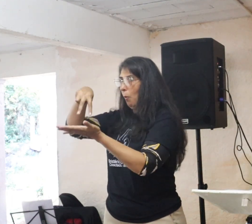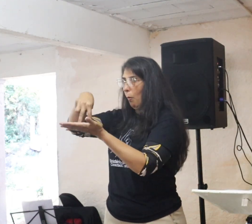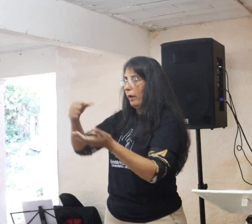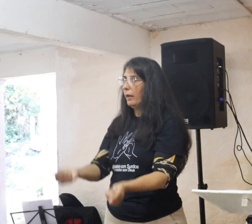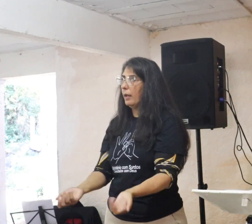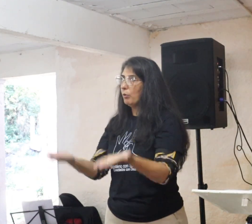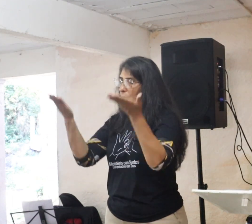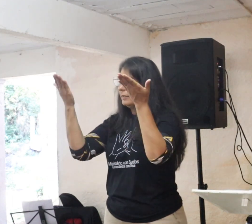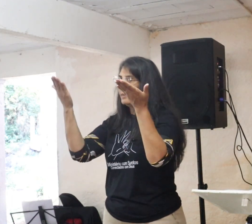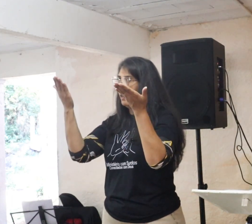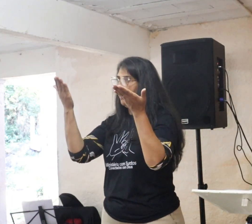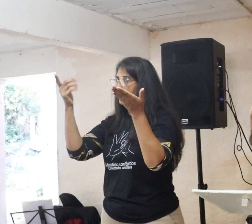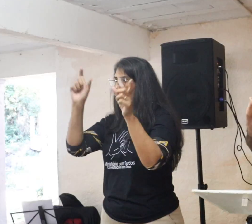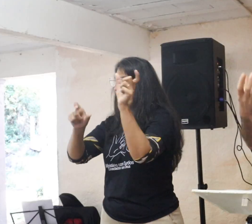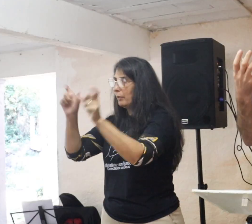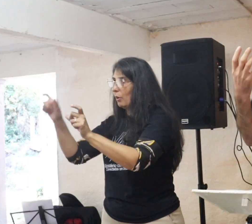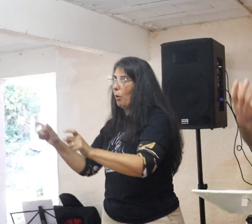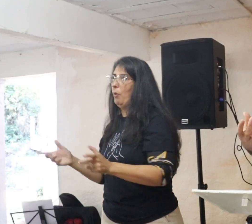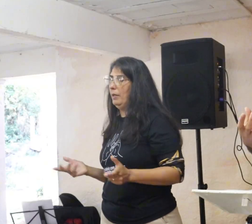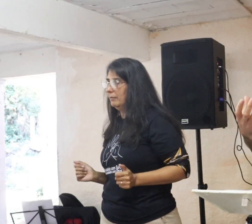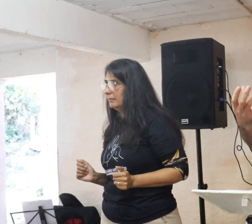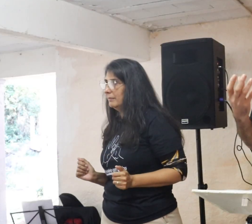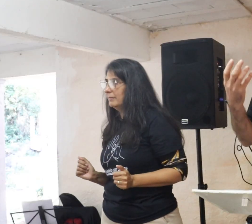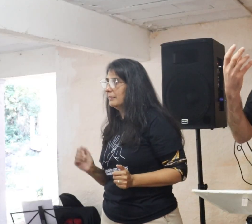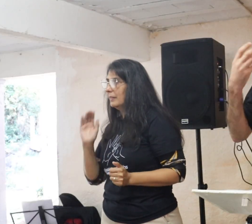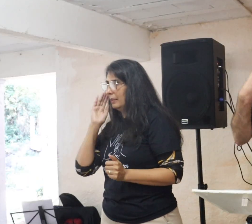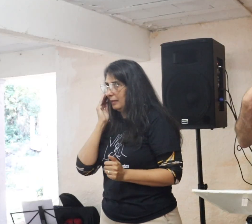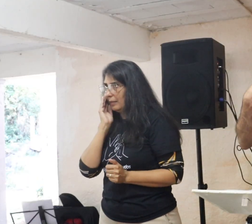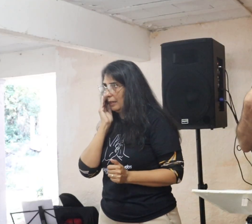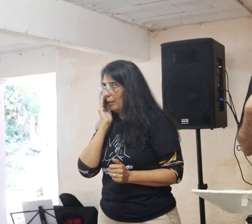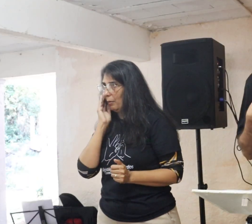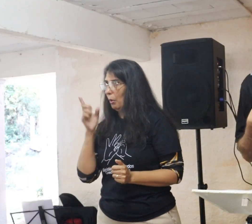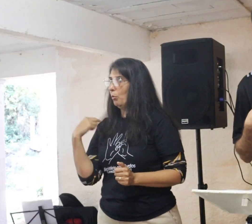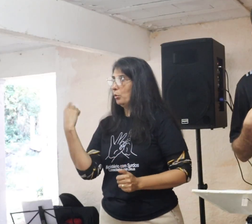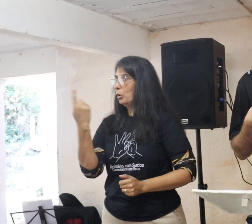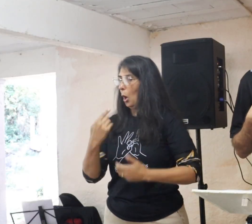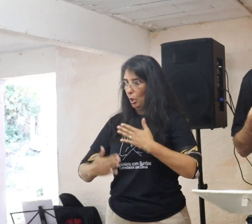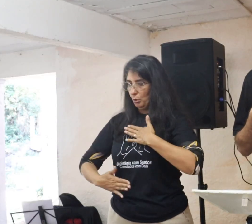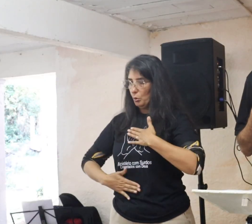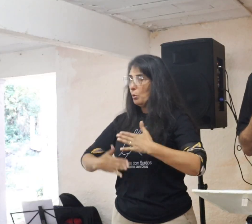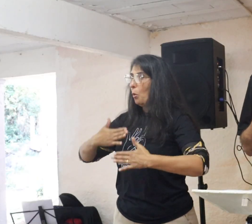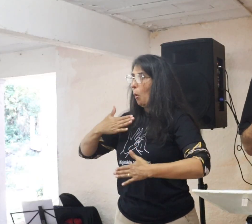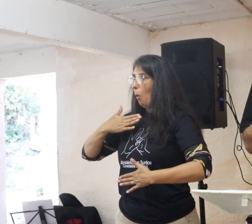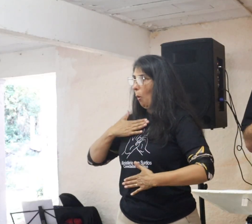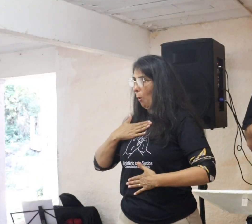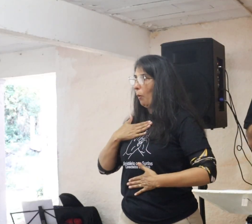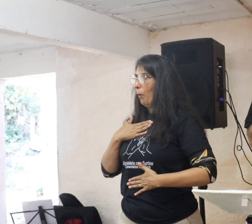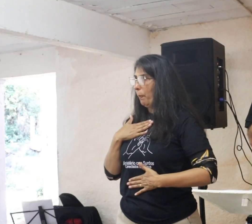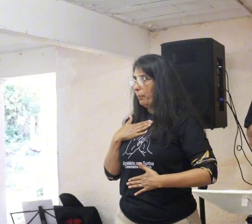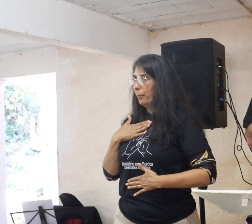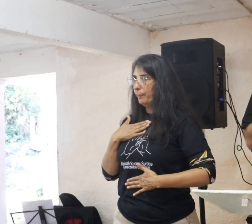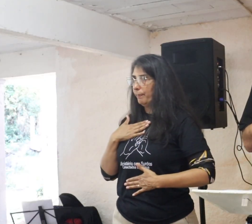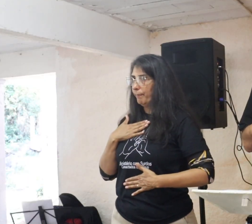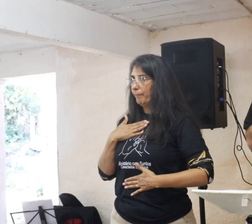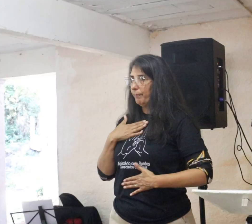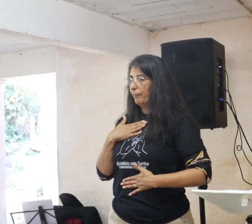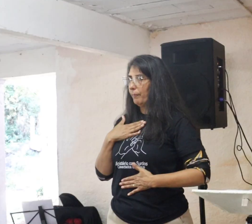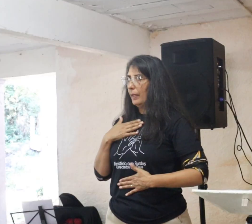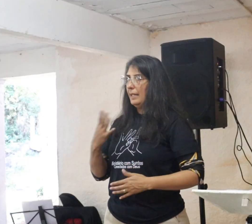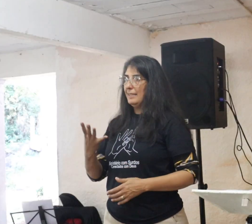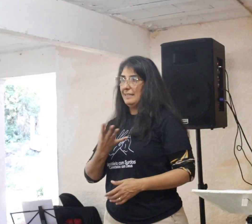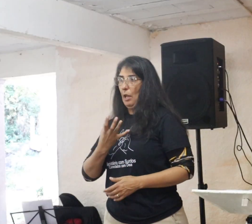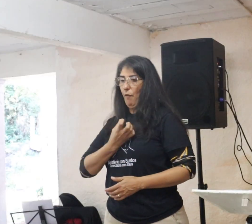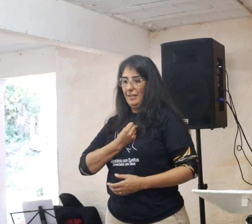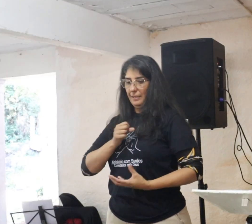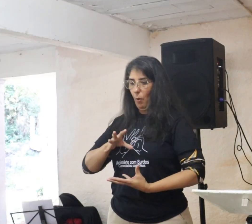da nossa fé, que é a ressurreição do nosso corpo. Então ele não está falando aqui da salvação